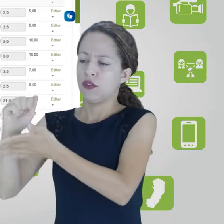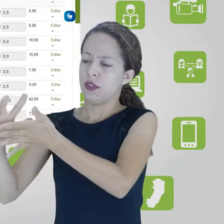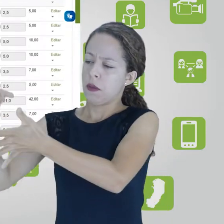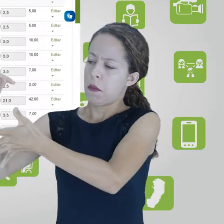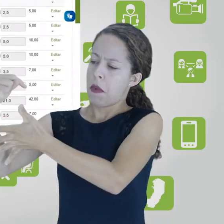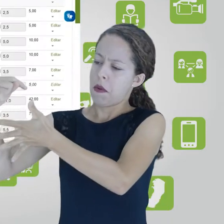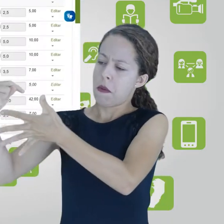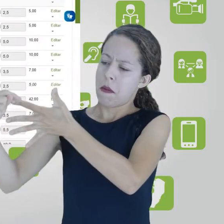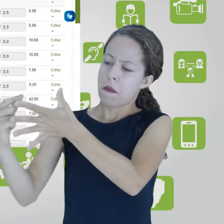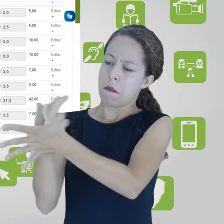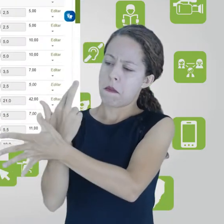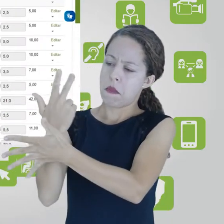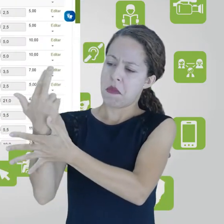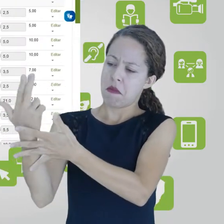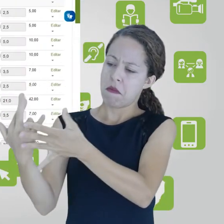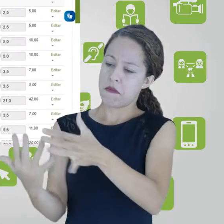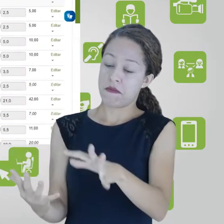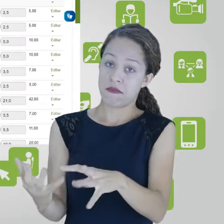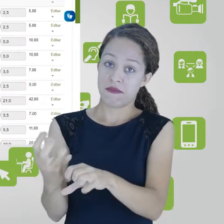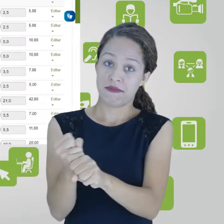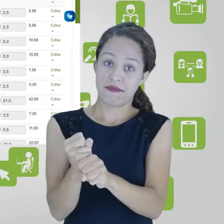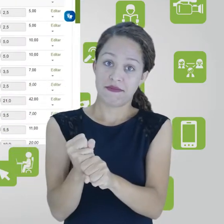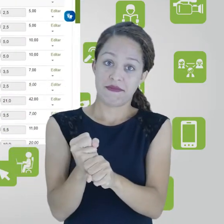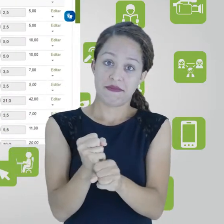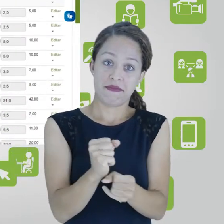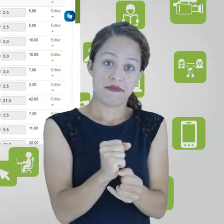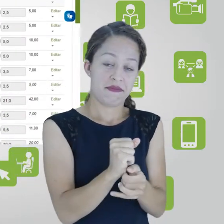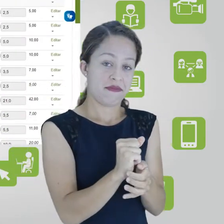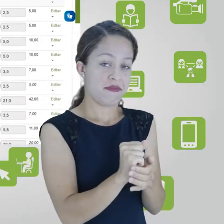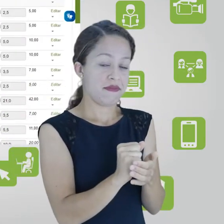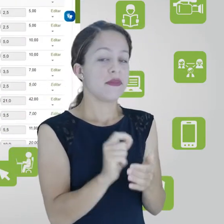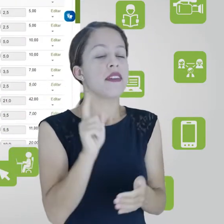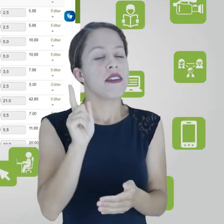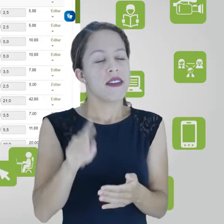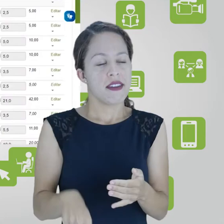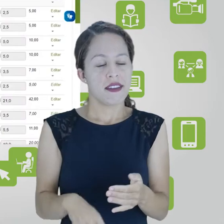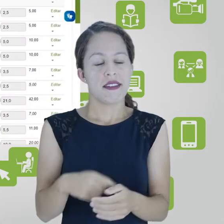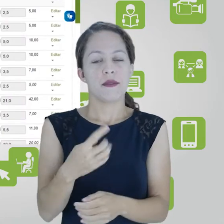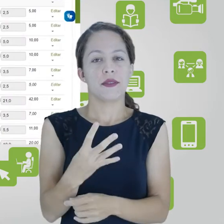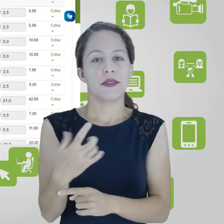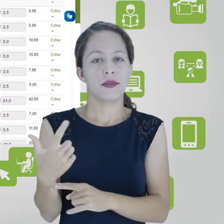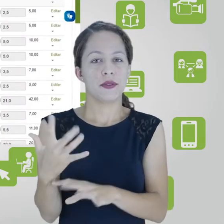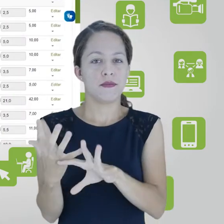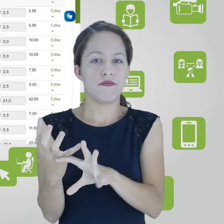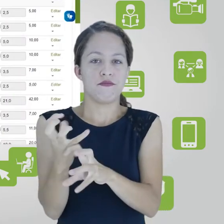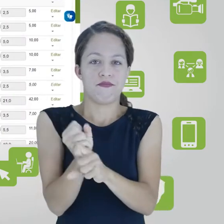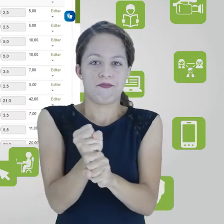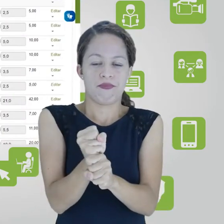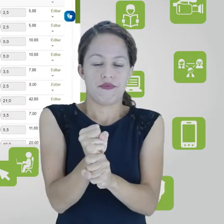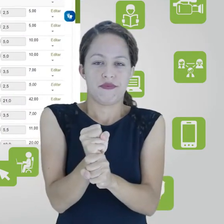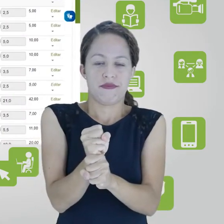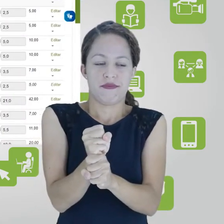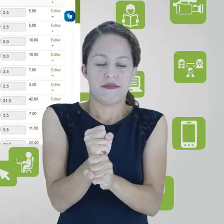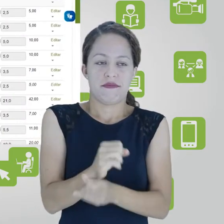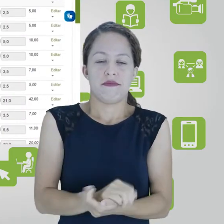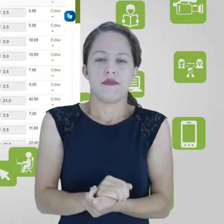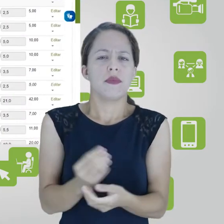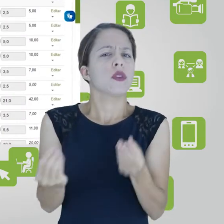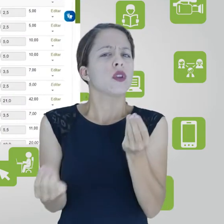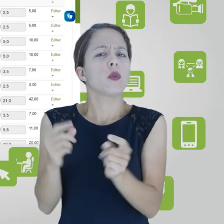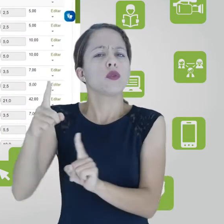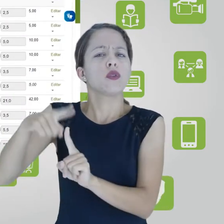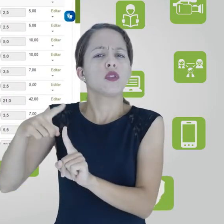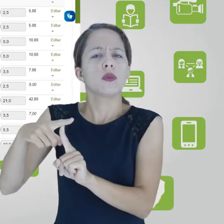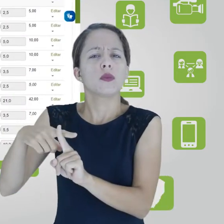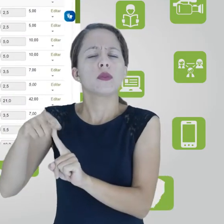soma de todas essas atividades aqui. Então, qual vai ser a configuração dessa categoria?